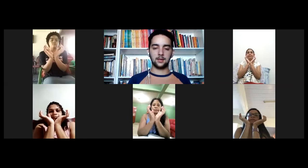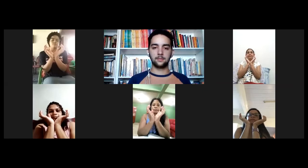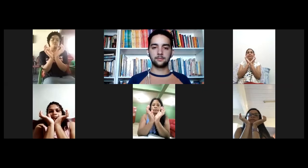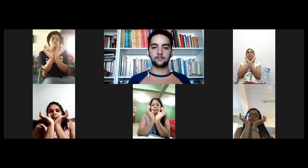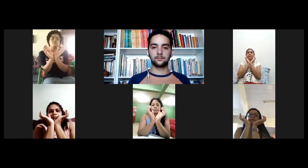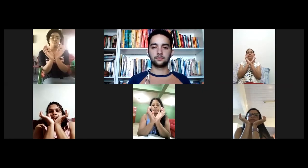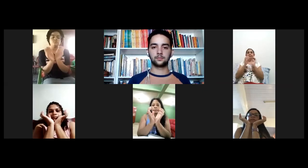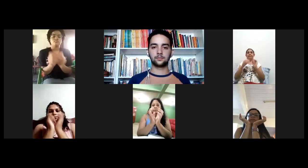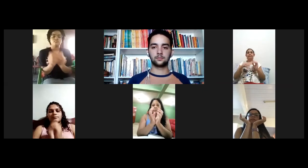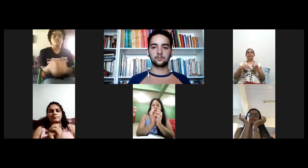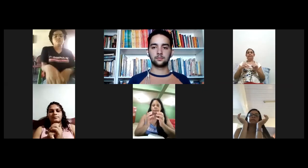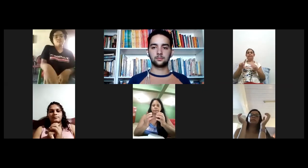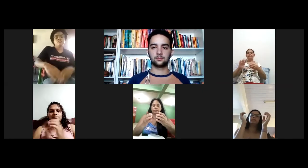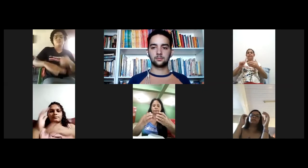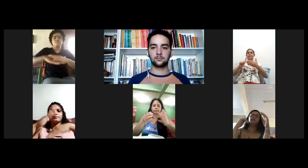lasanha.